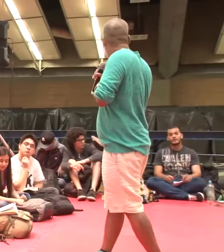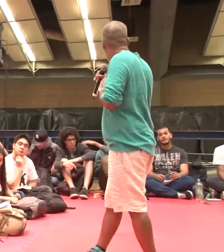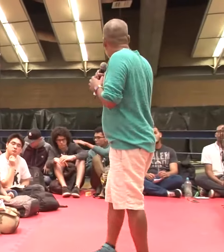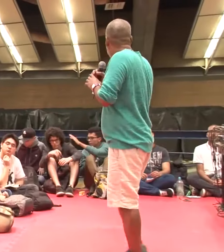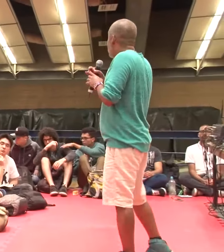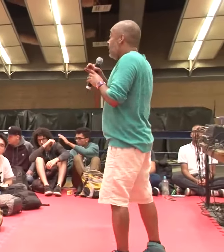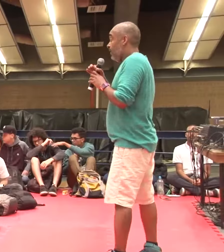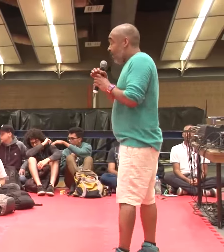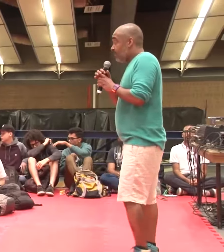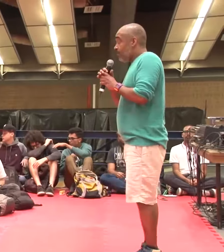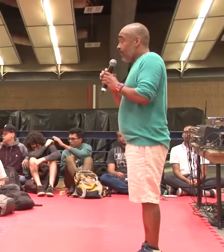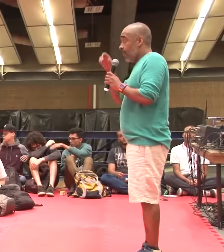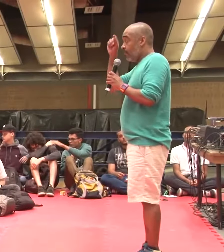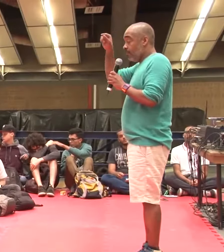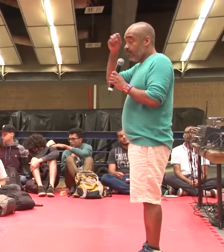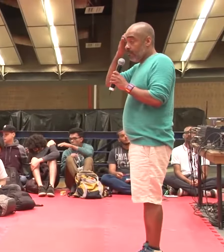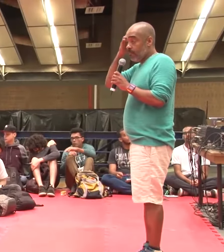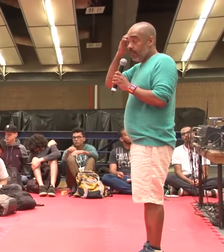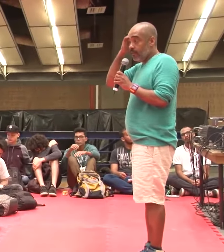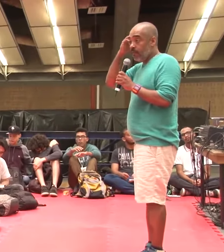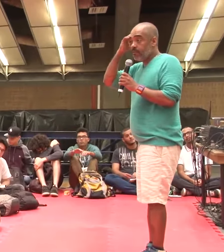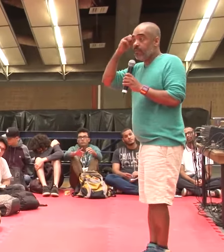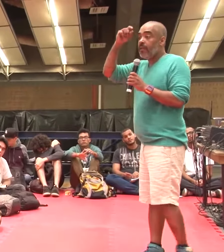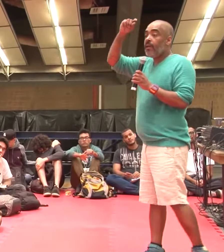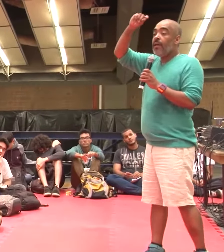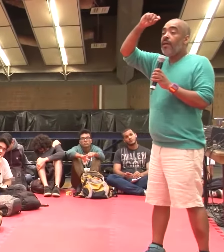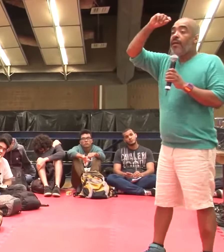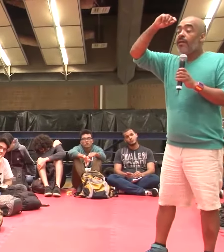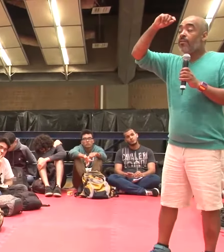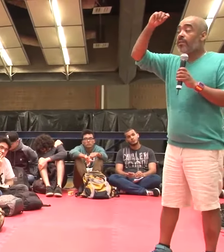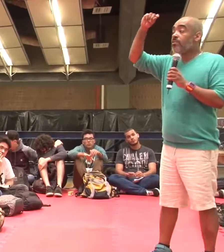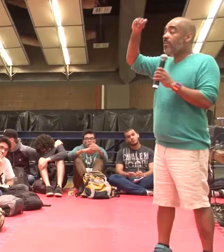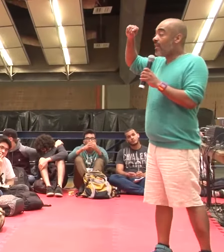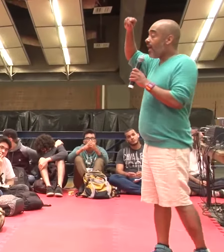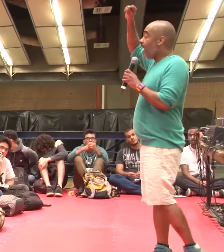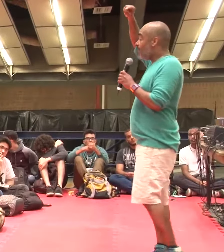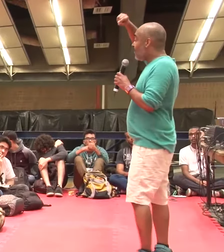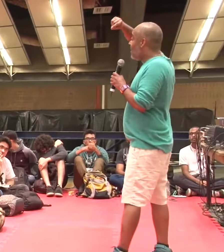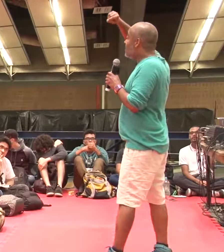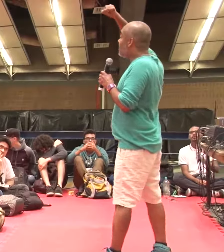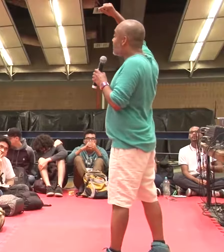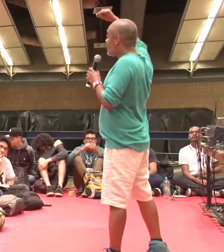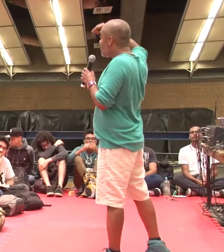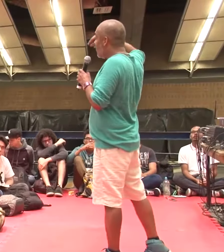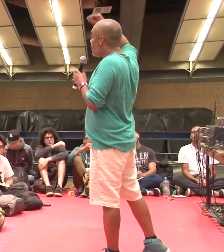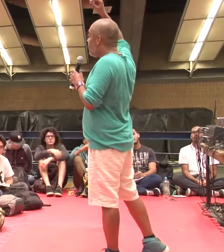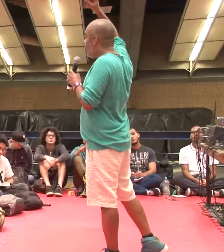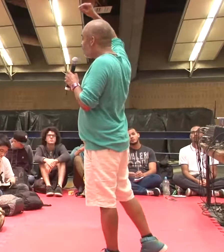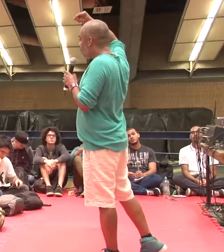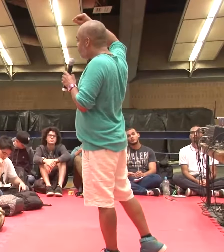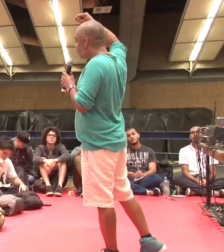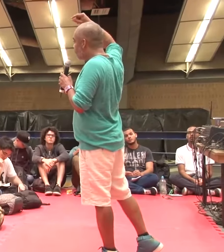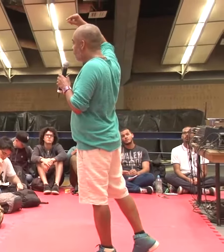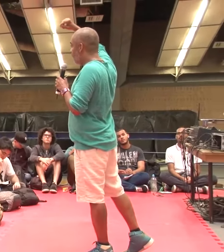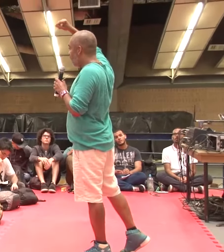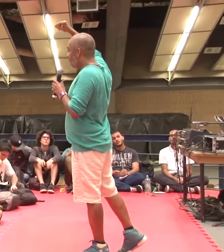Né? E vale sempre lembrar, como o José muito bem trouxe, que o texto literário ele se intersecciona com